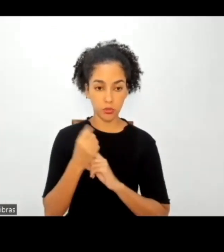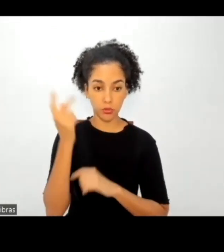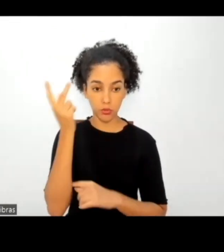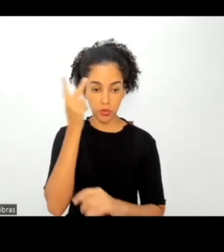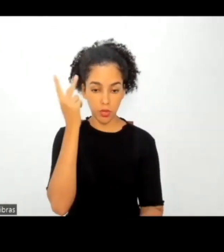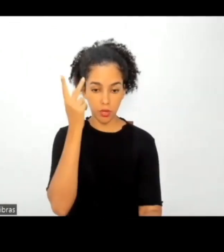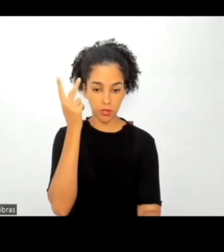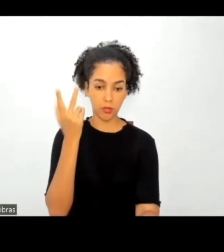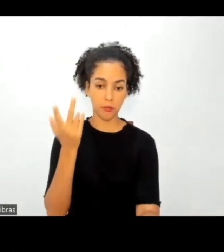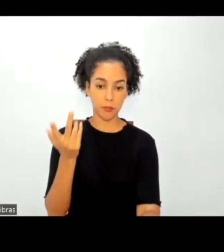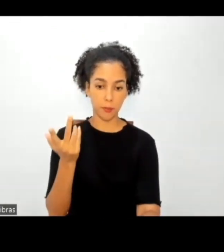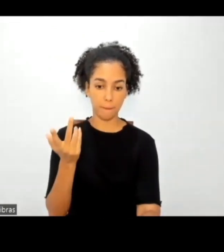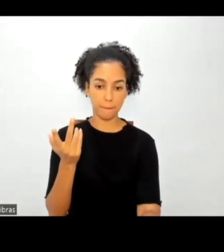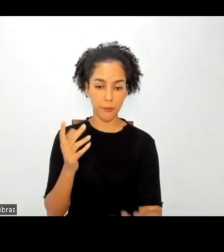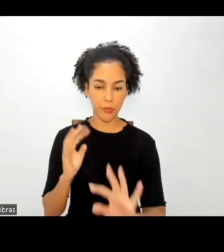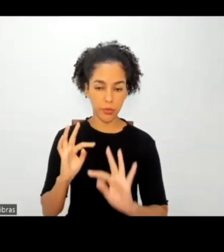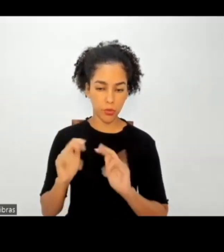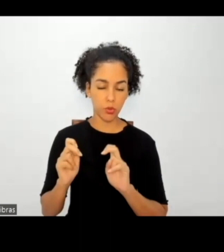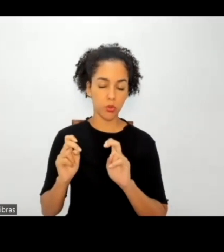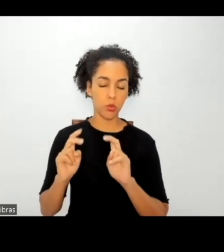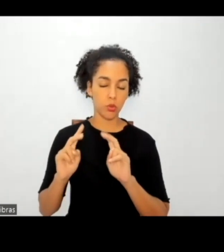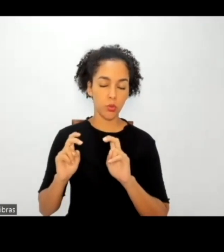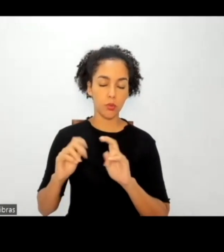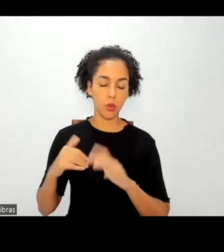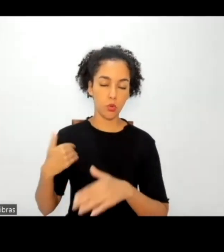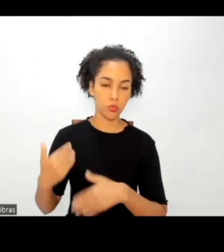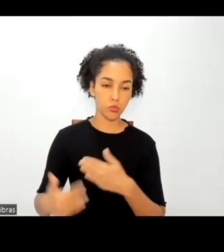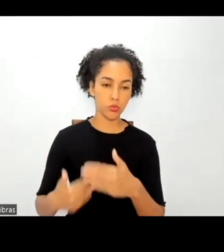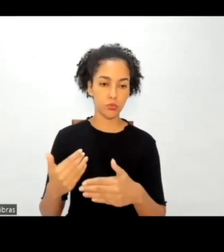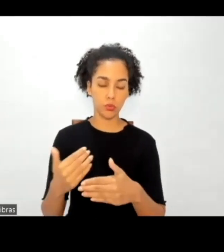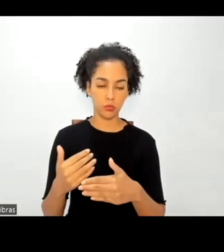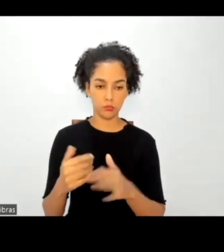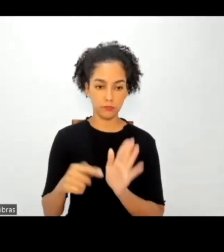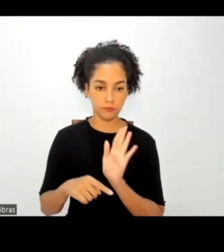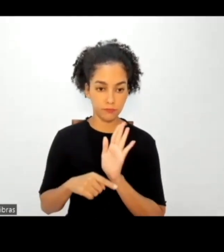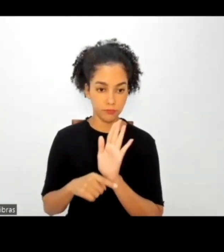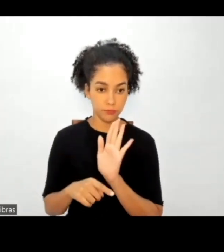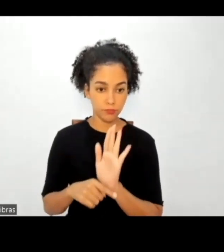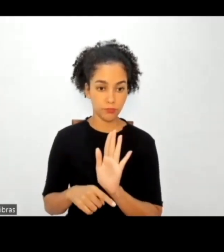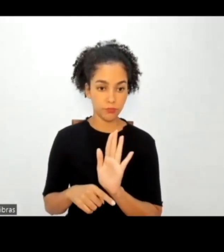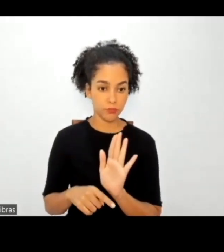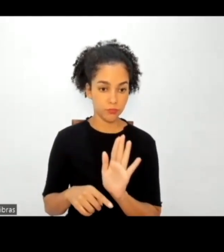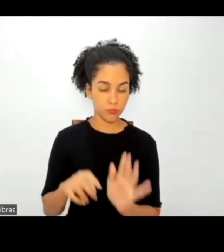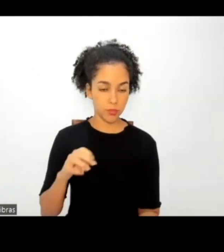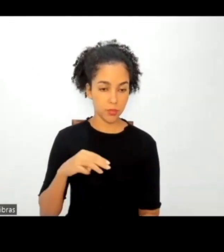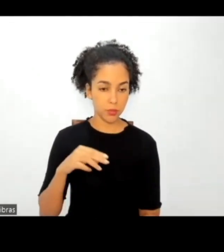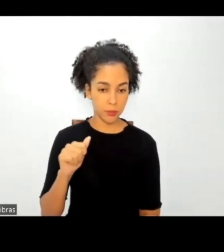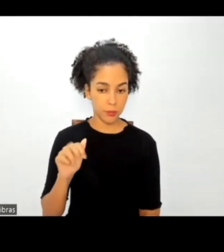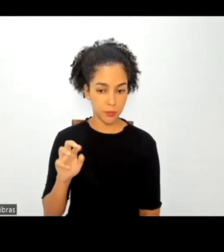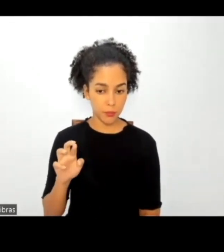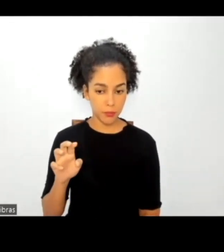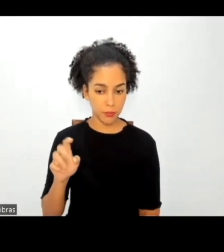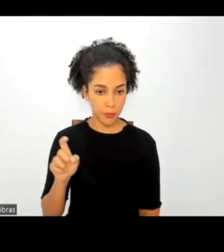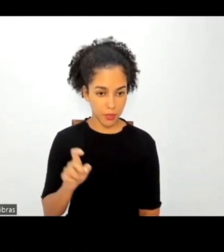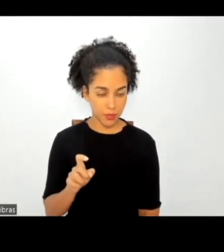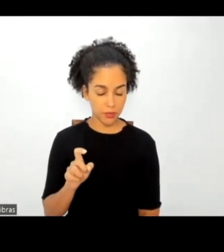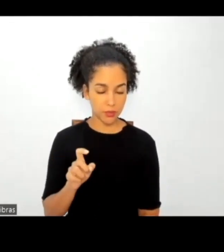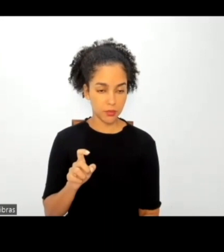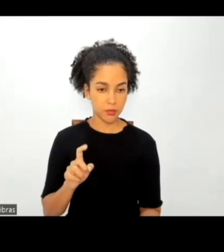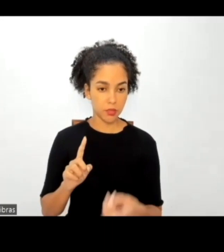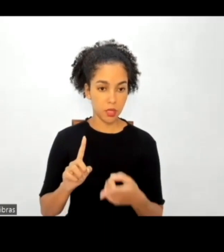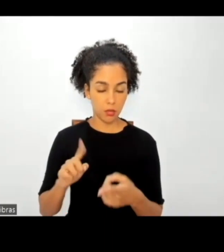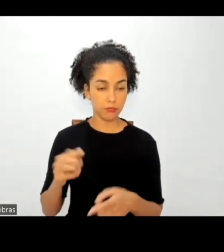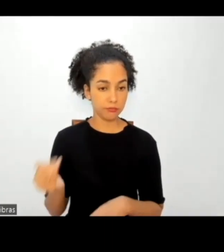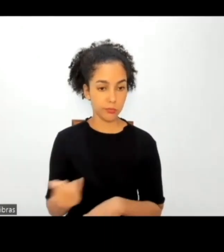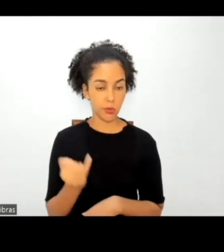toda a construção, né, as contribuições, né, de Marx e Engels são fundamentais, né, tem que ser nosso ponto de